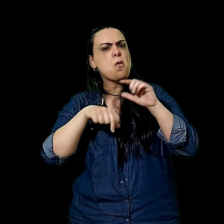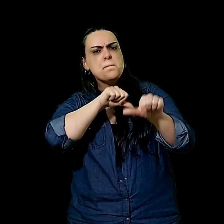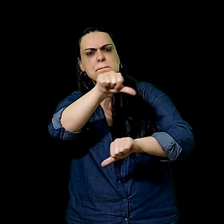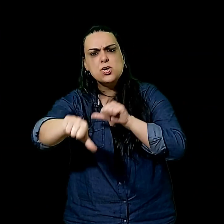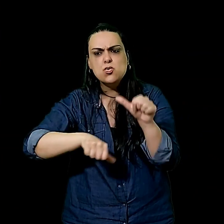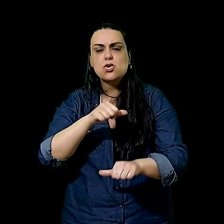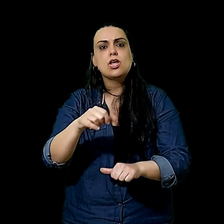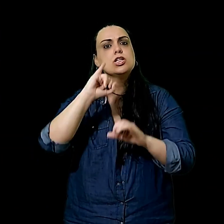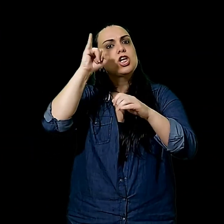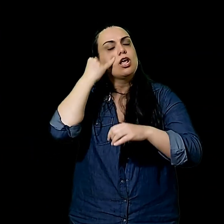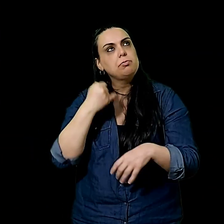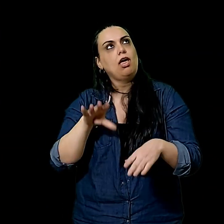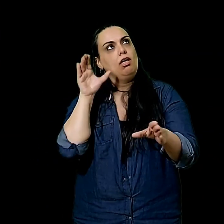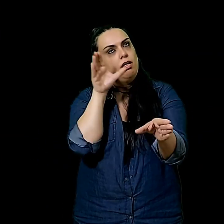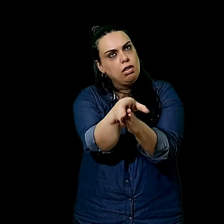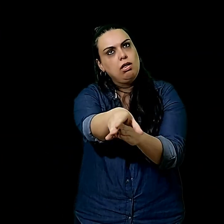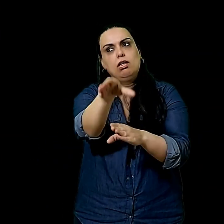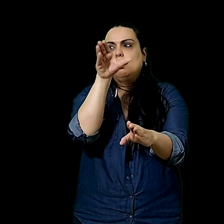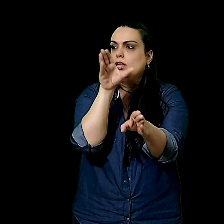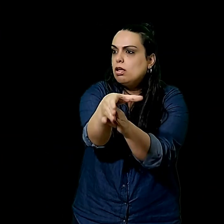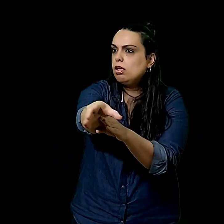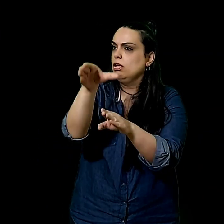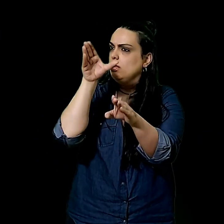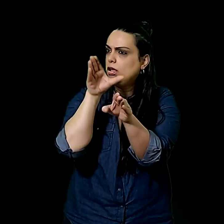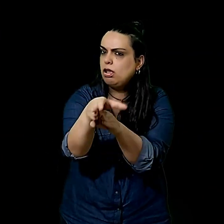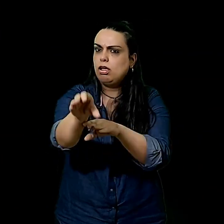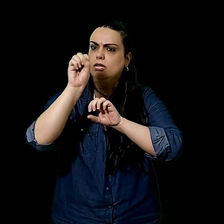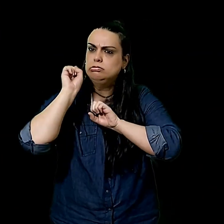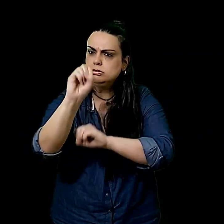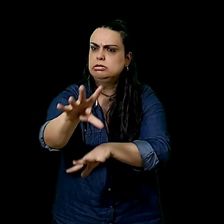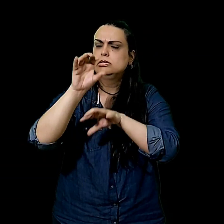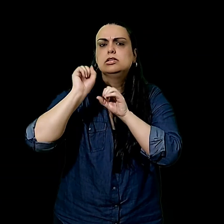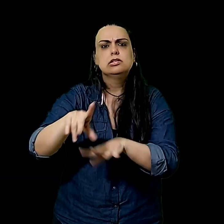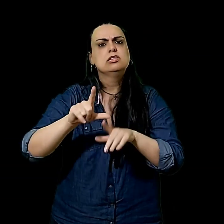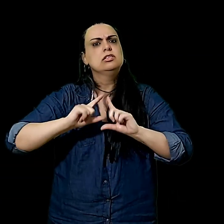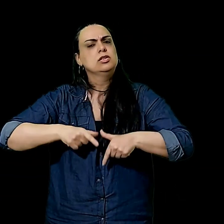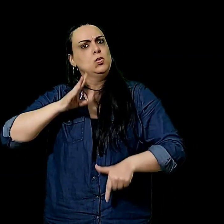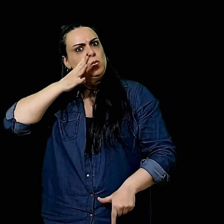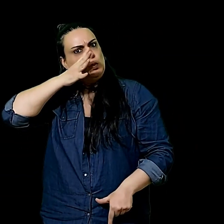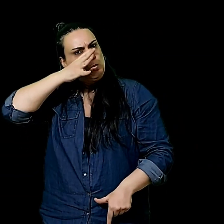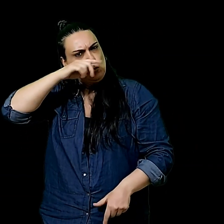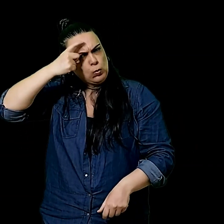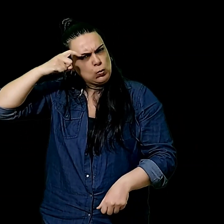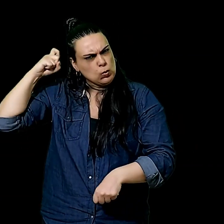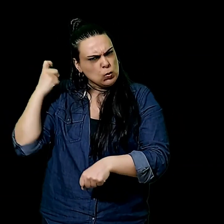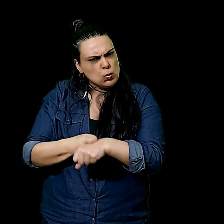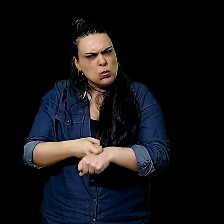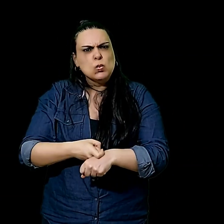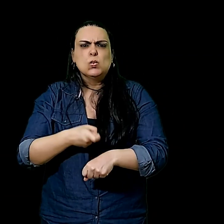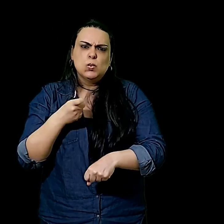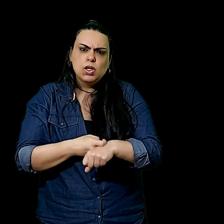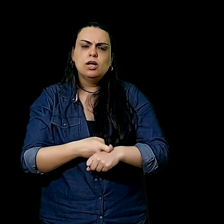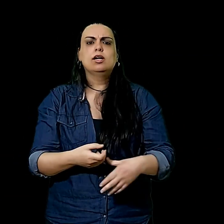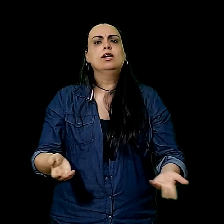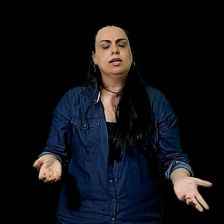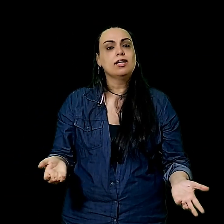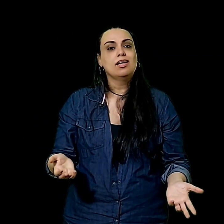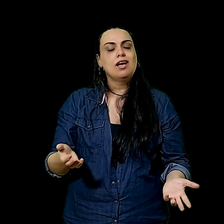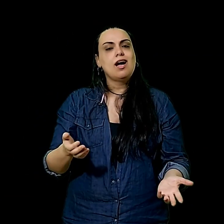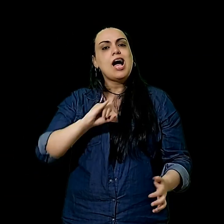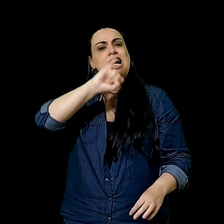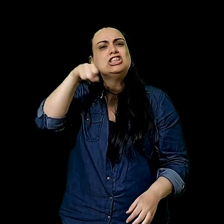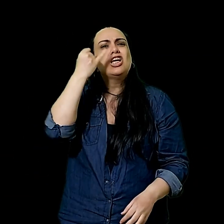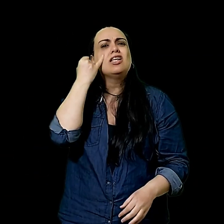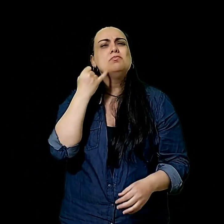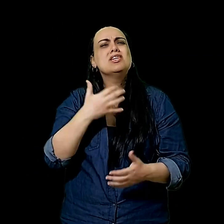nele um enfado tão grande que ele se lembra de quando Deus chamou e se lembra agora de onde ele está. E no auge do